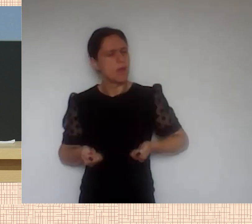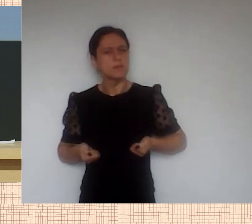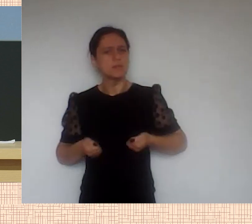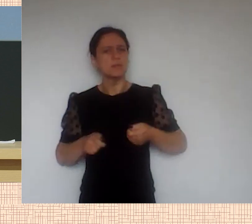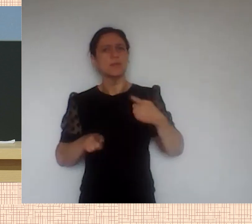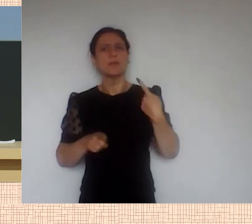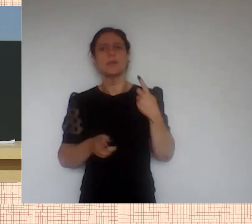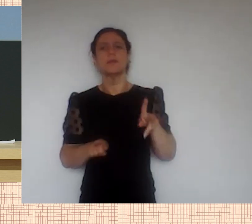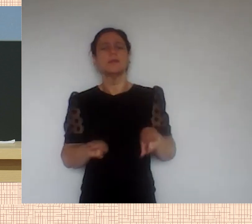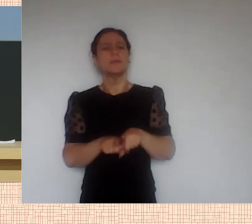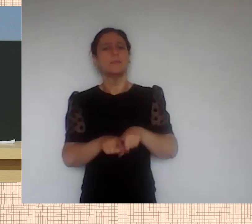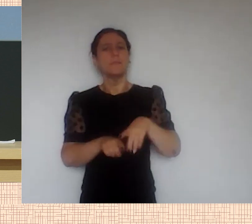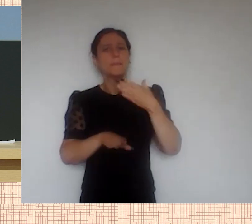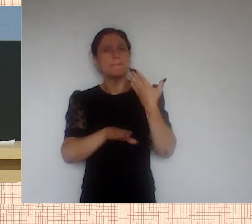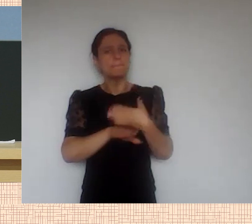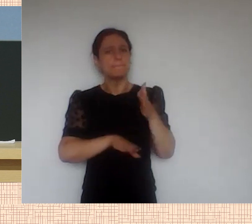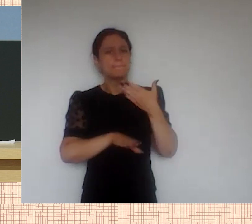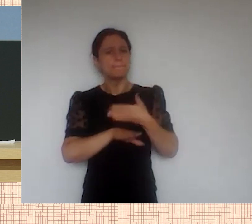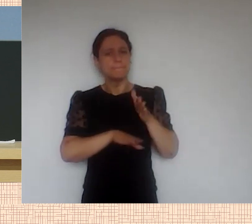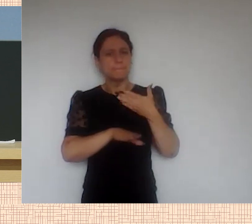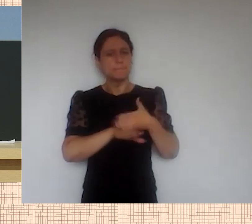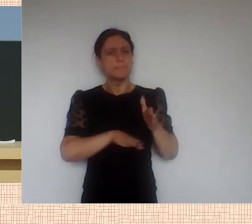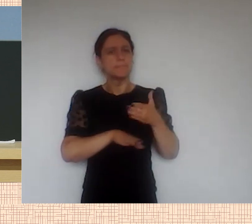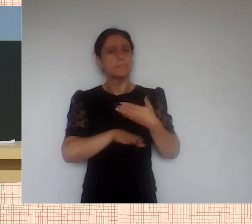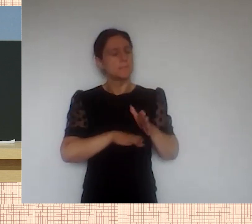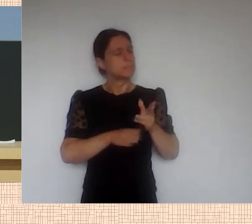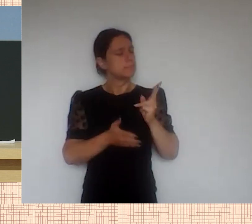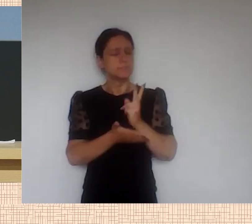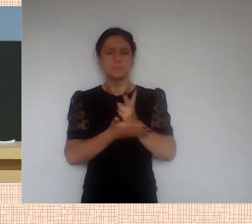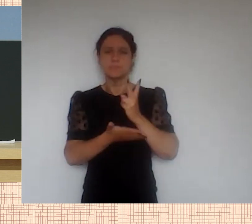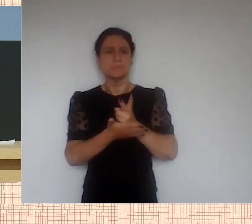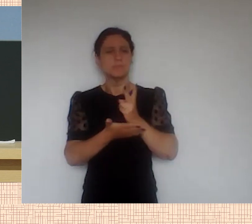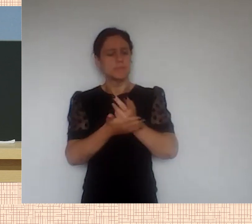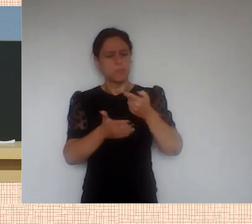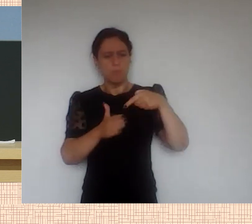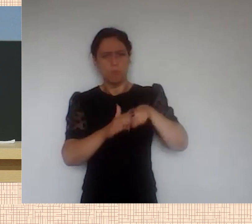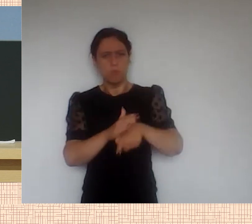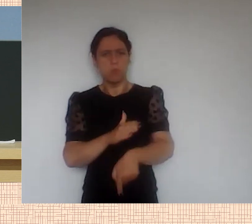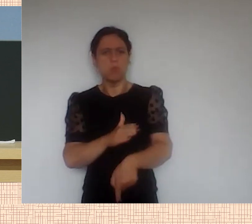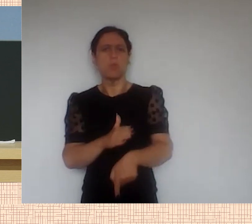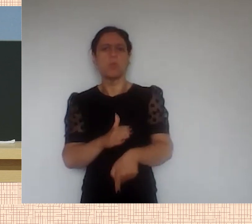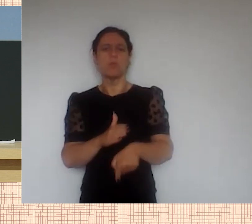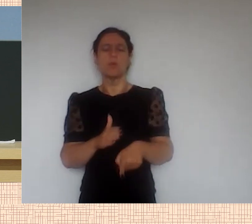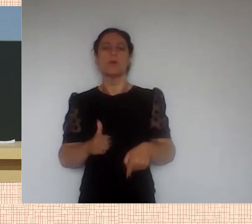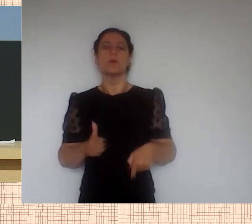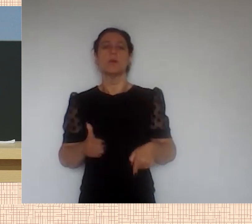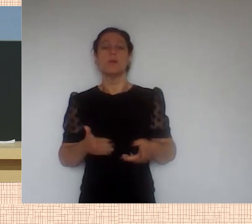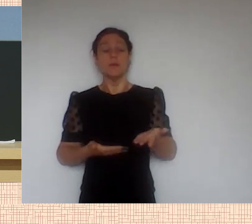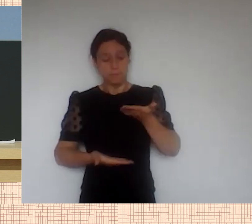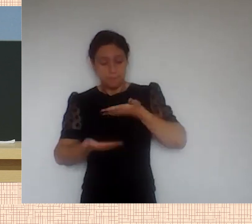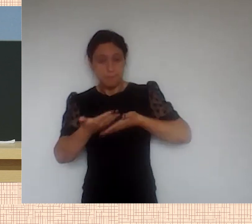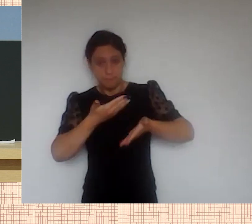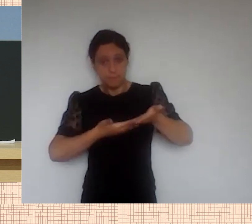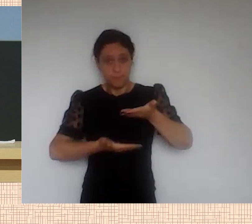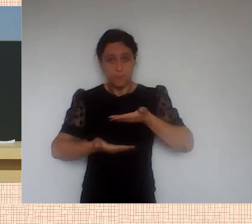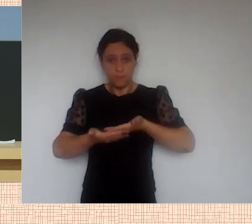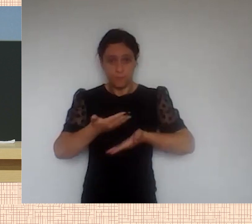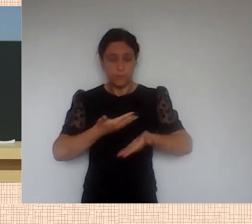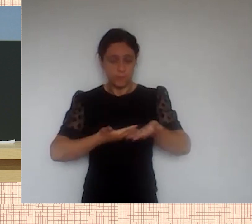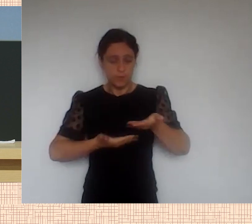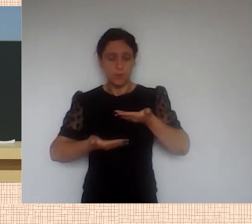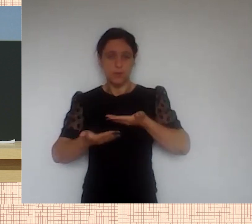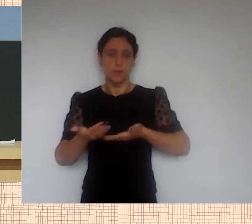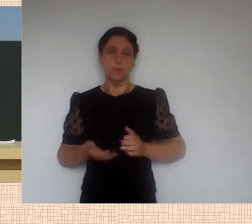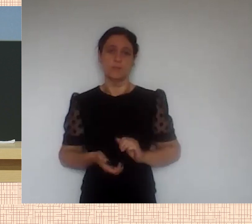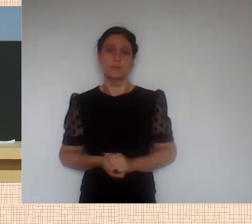está mantendo comunhão com Ele. Não é que a pessoa dele seja importante, irmãos, é a palavra.